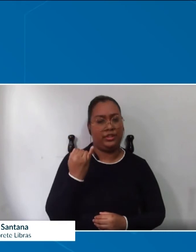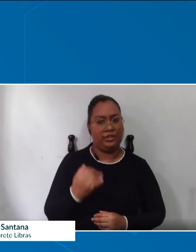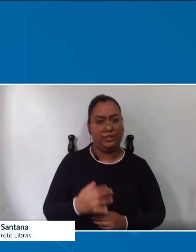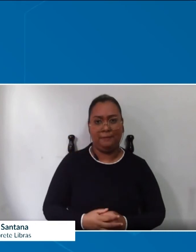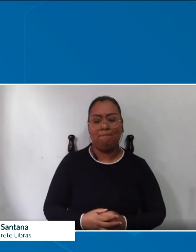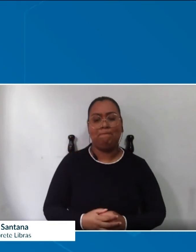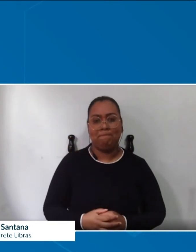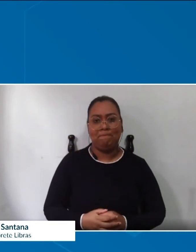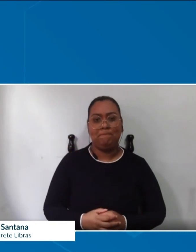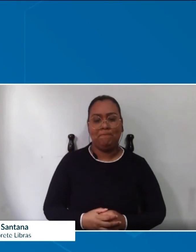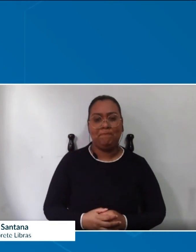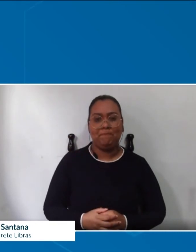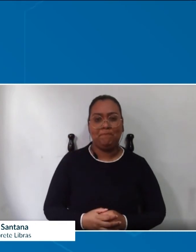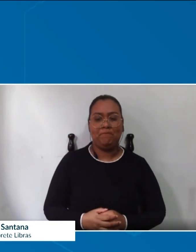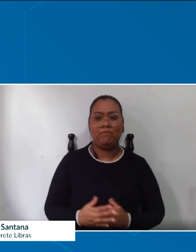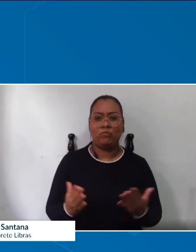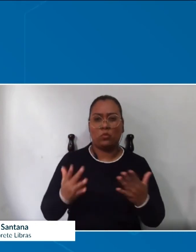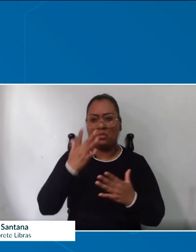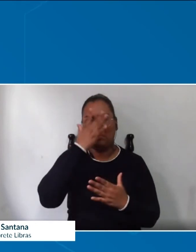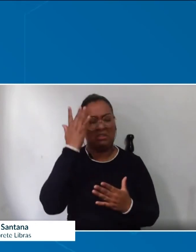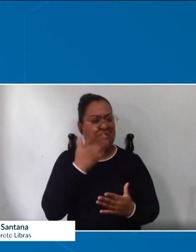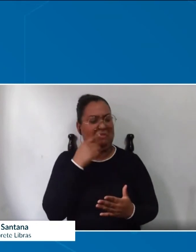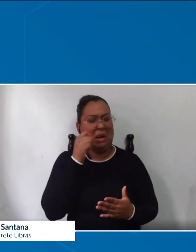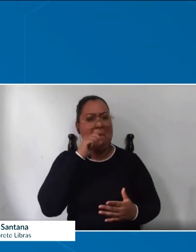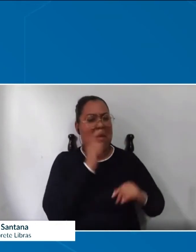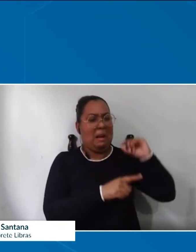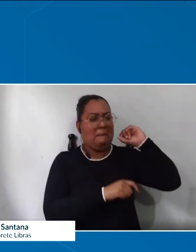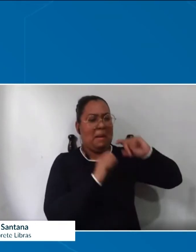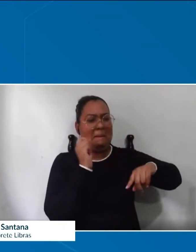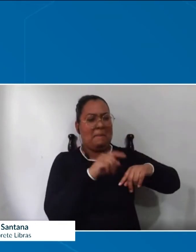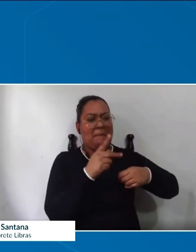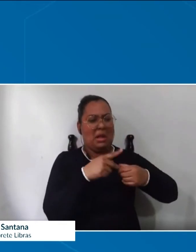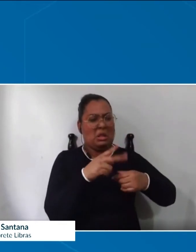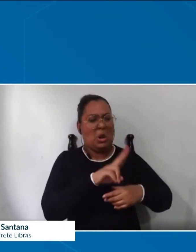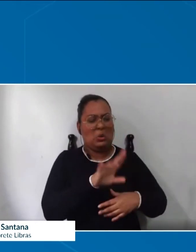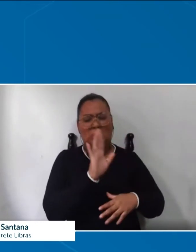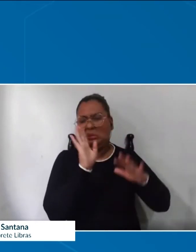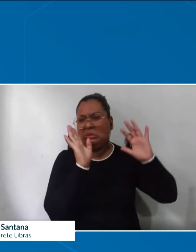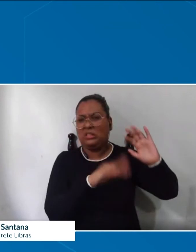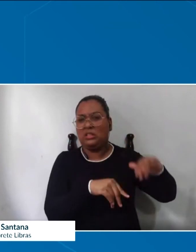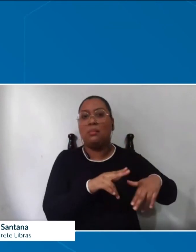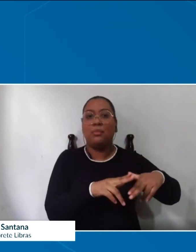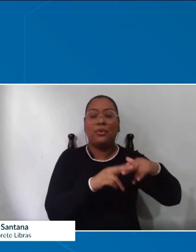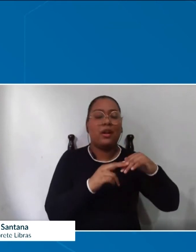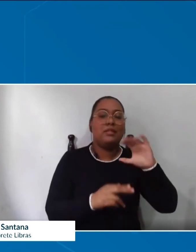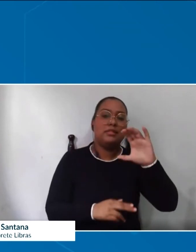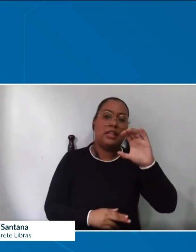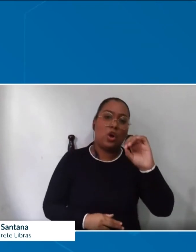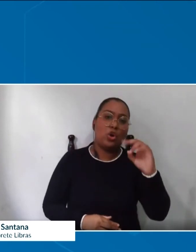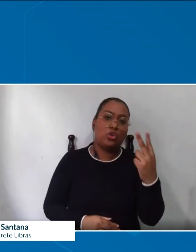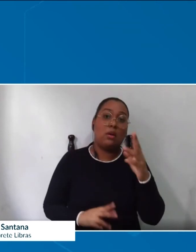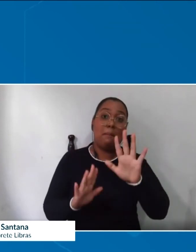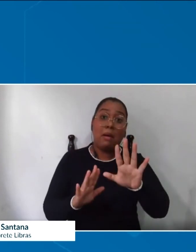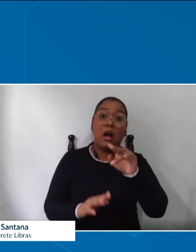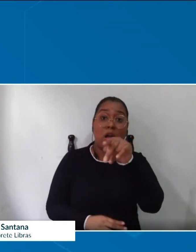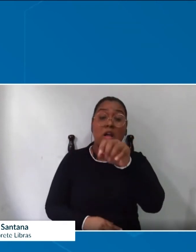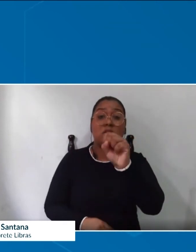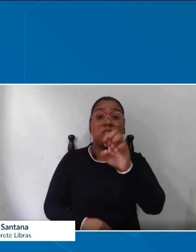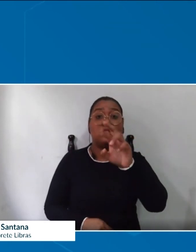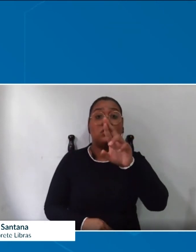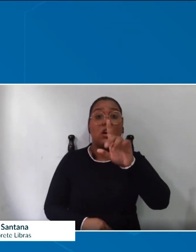hoje, muita gente massacra o uso do petróleo, né? Por conta da emissão de CO2, mas o professor Sérgio já disse aí, nós